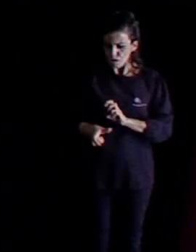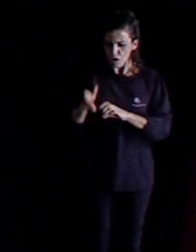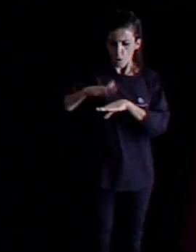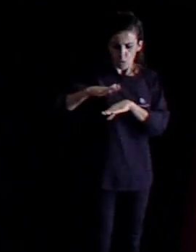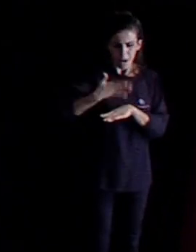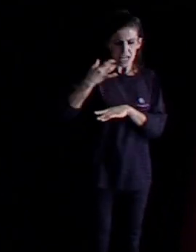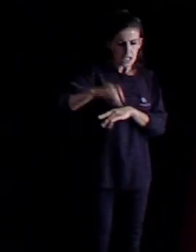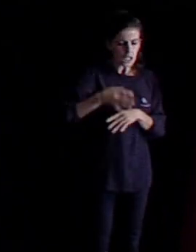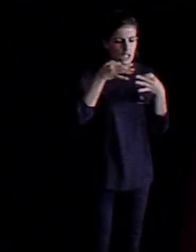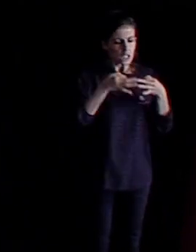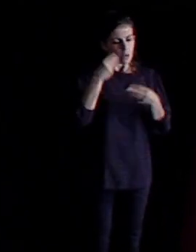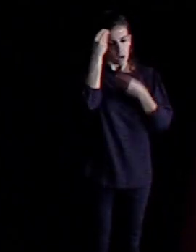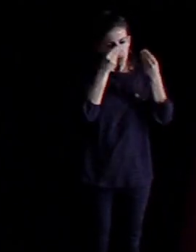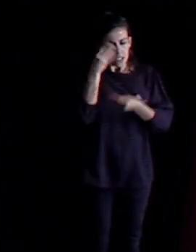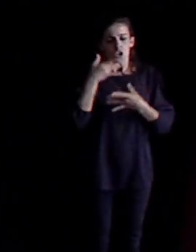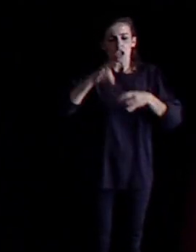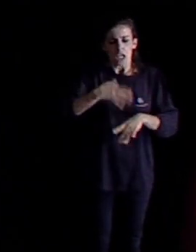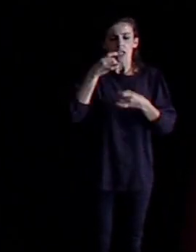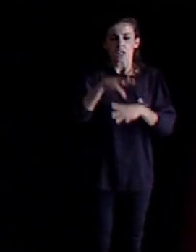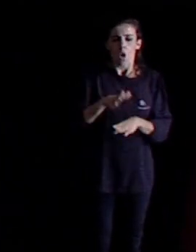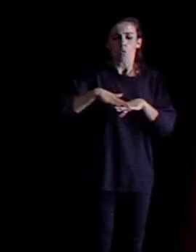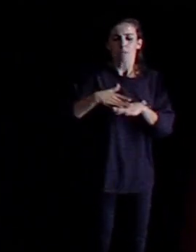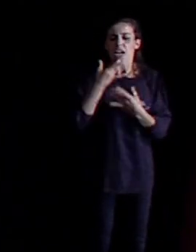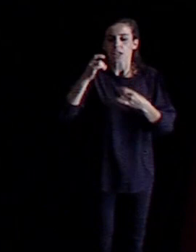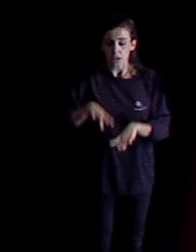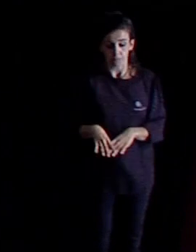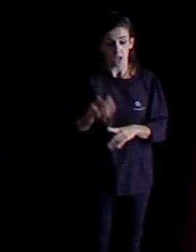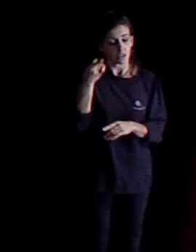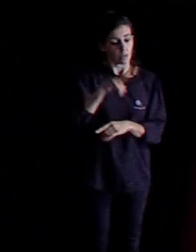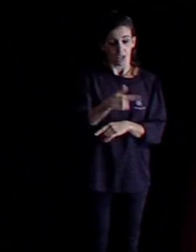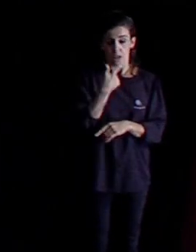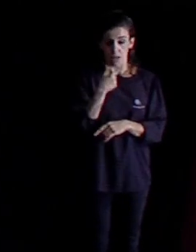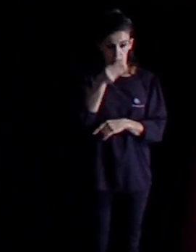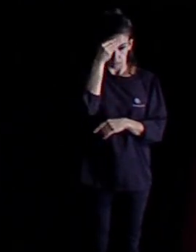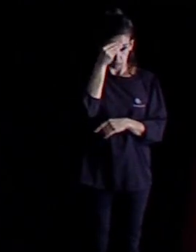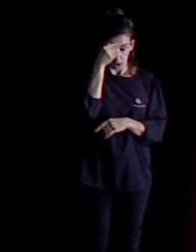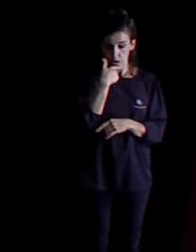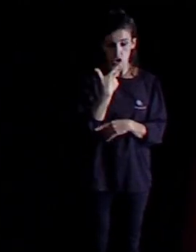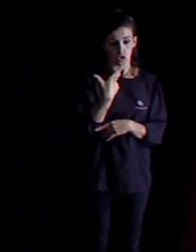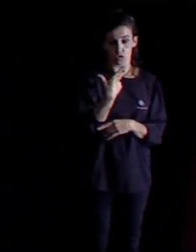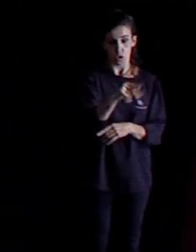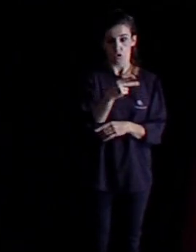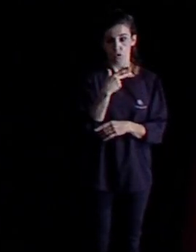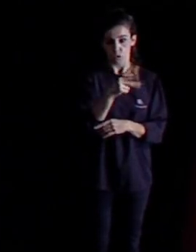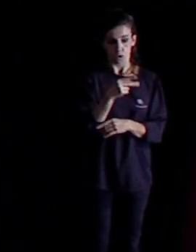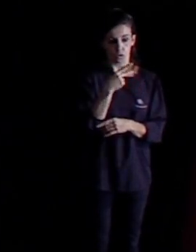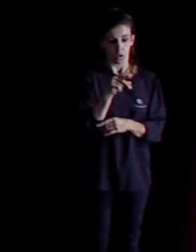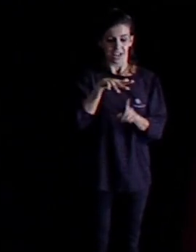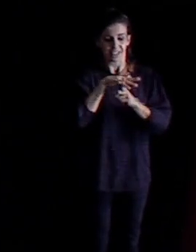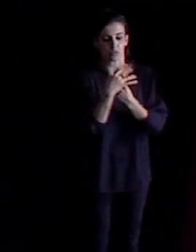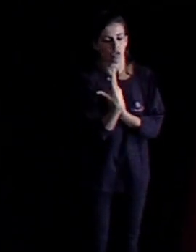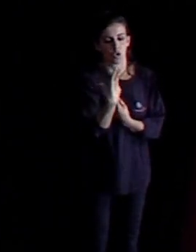continuamente buscando quién tiene la culpa, quién tiene la culpa, y la negación cognitiva o emocional del suceso.